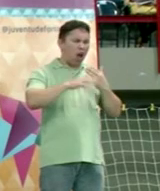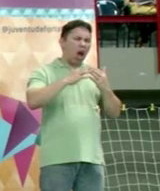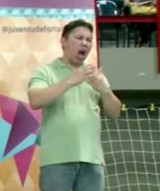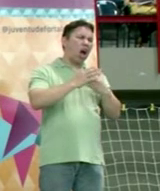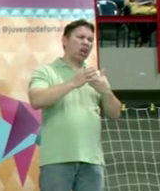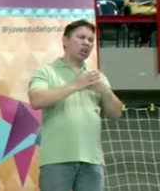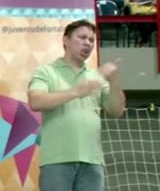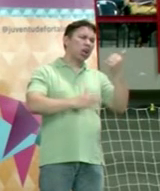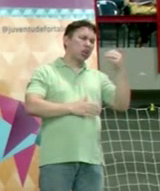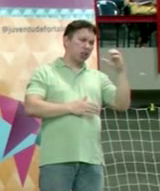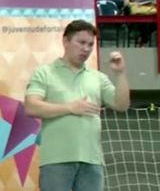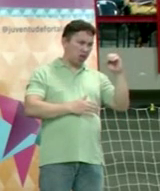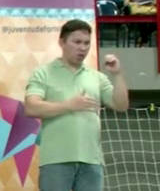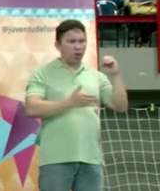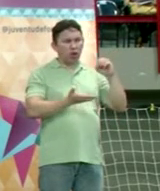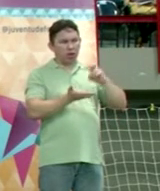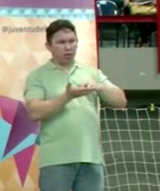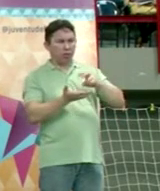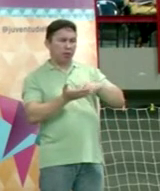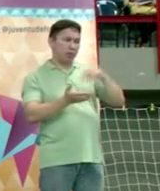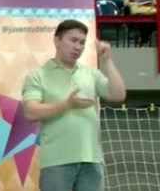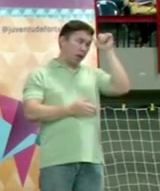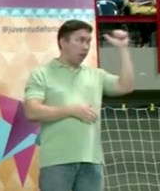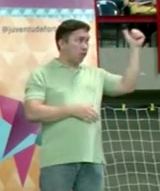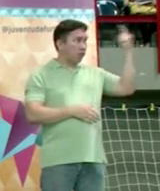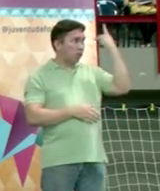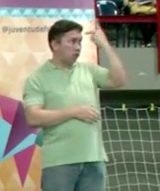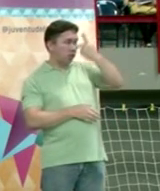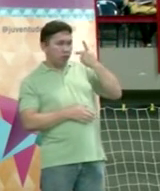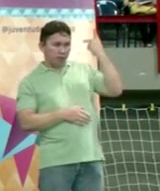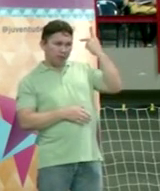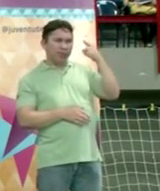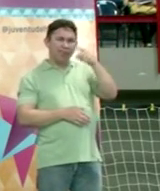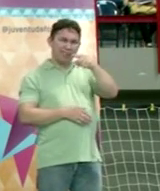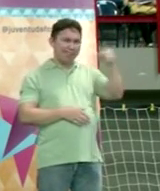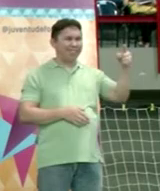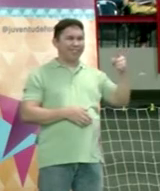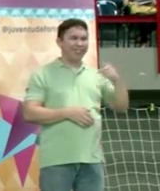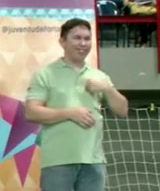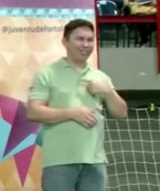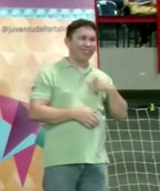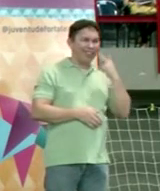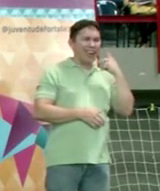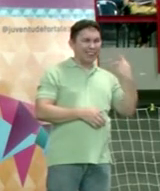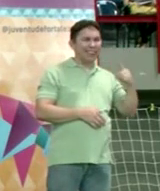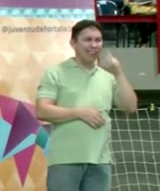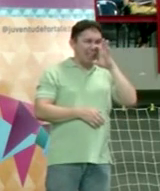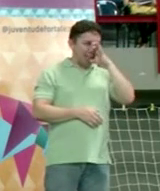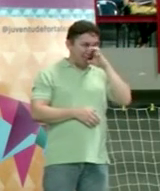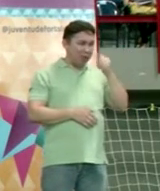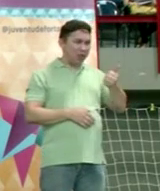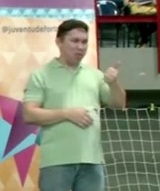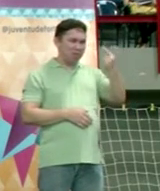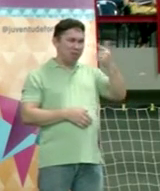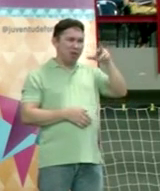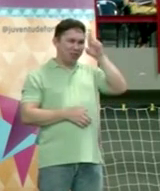10 horas da manhã, para não ter nenhum tipo de problema. Mas muitas pessoas, o cearense é teimoso, Aí meio-dia ele está na